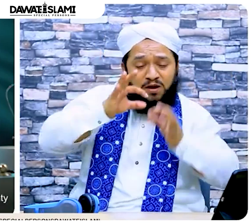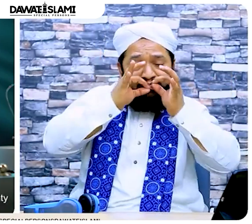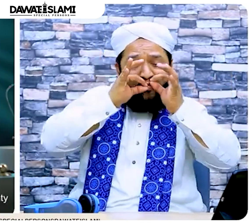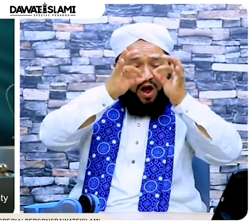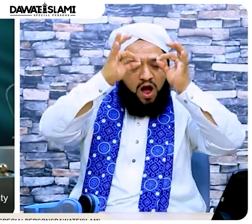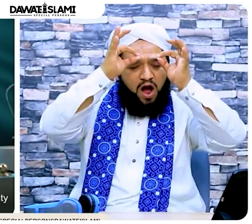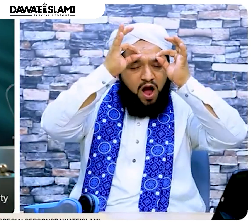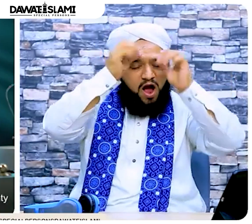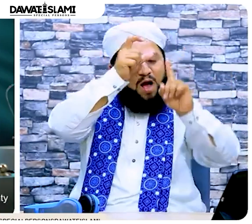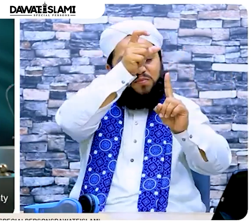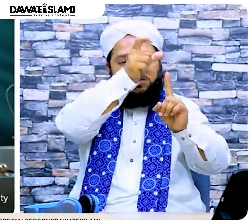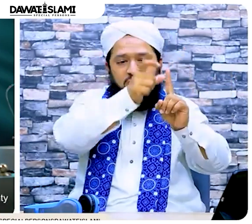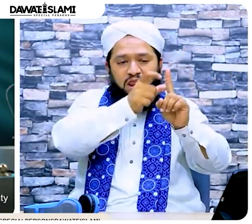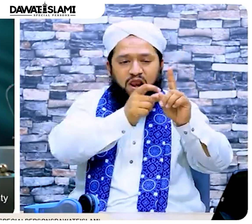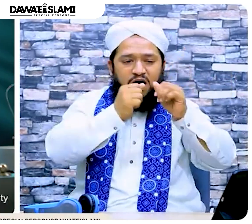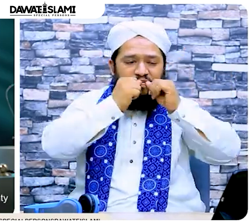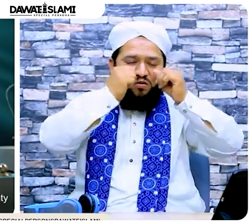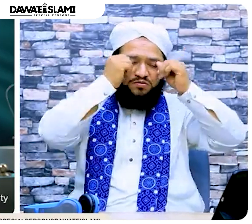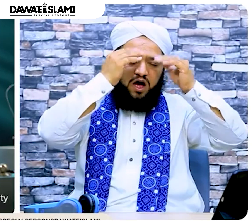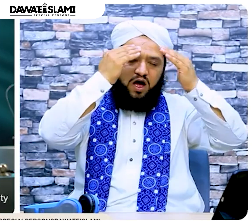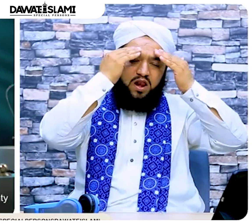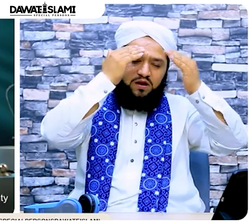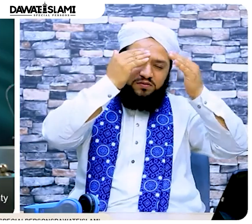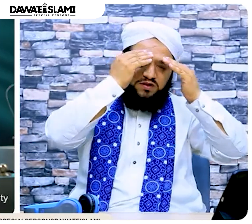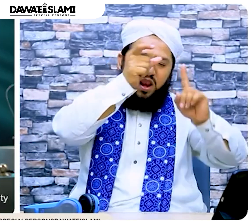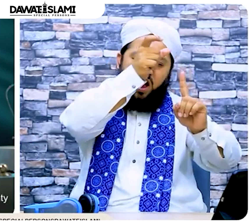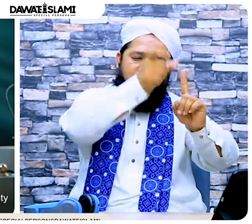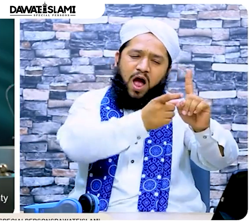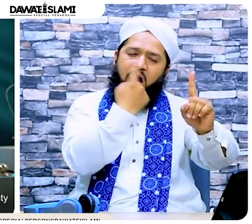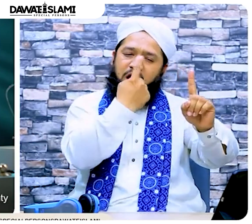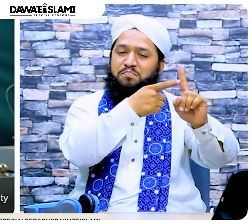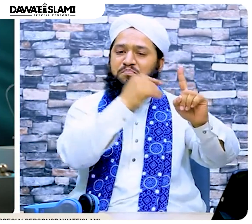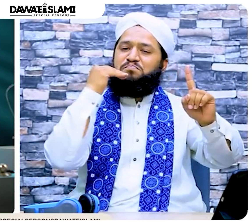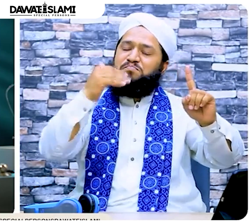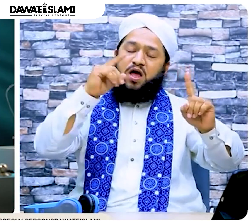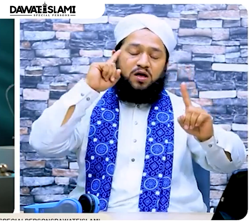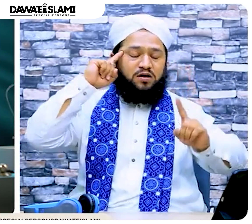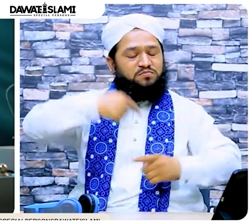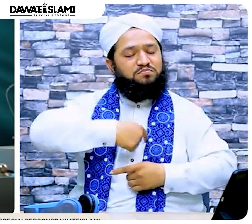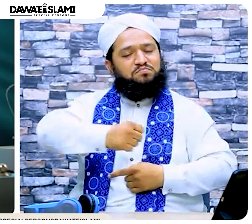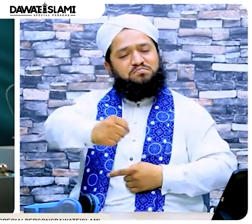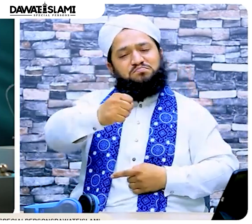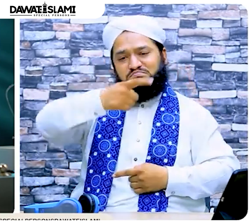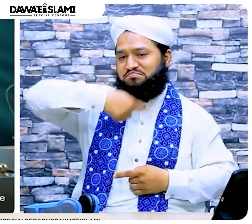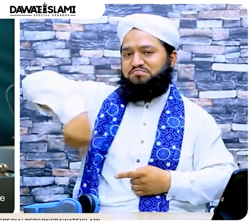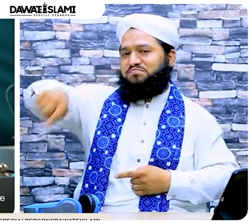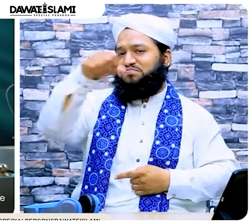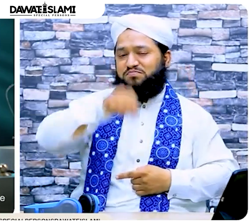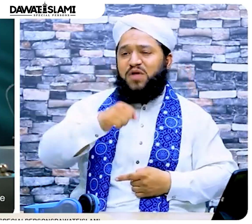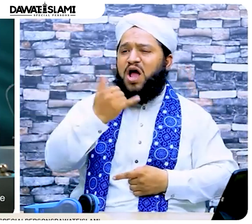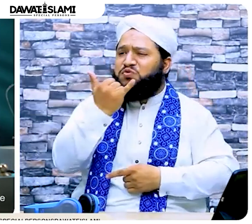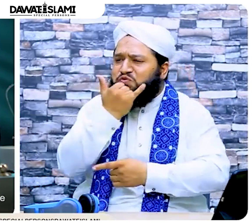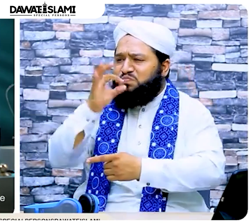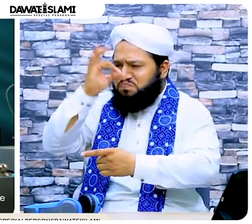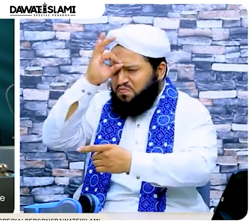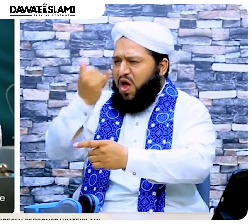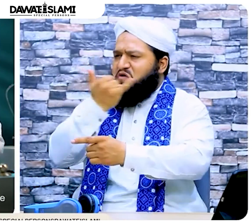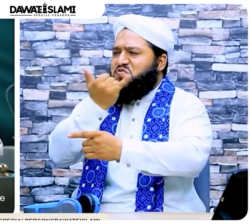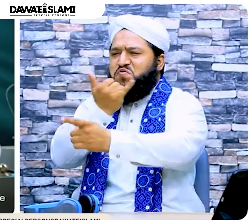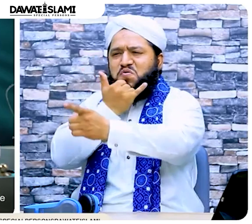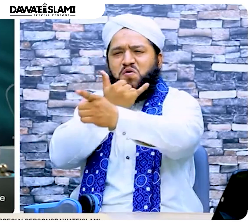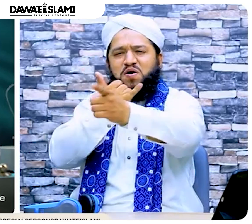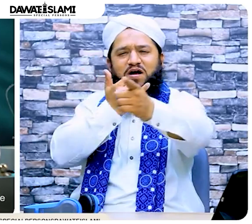یہ یقین ہے، ہمارا ایمان ہے کہ ہمارے آقا علیہ السلام ہی آخری نبی ہیں، اور خود نبی پاک علیہ السلام نے جو فرما دیا،